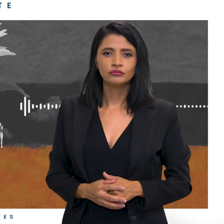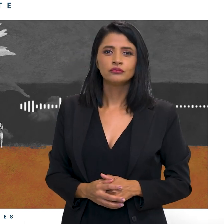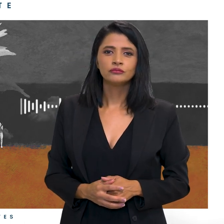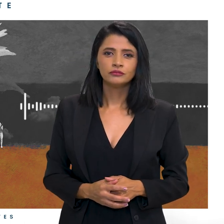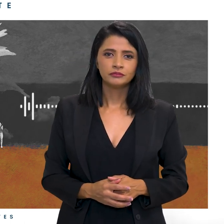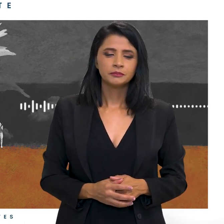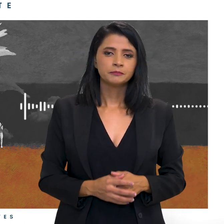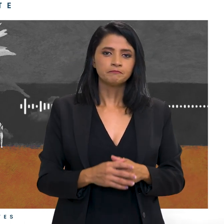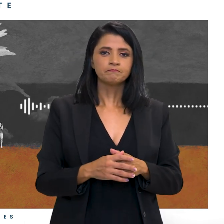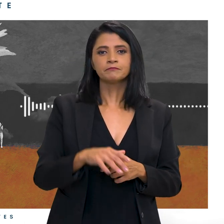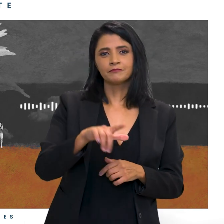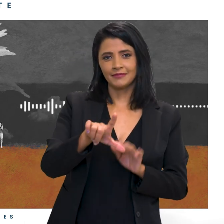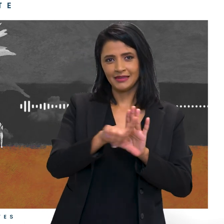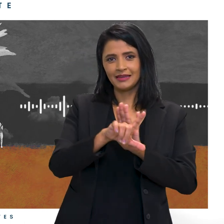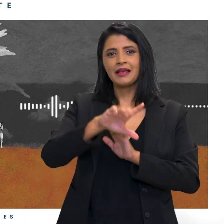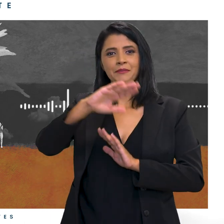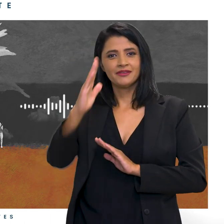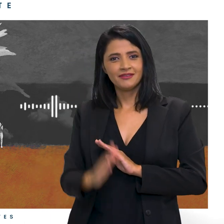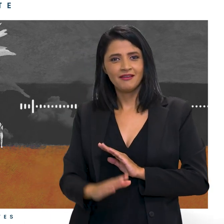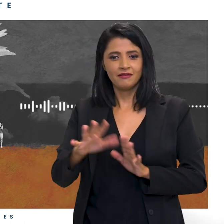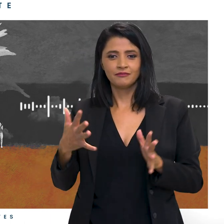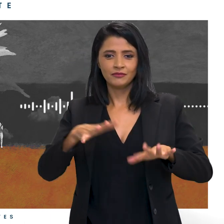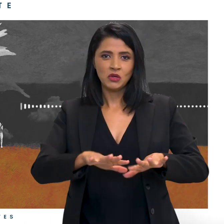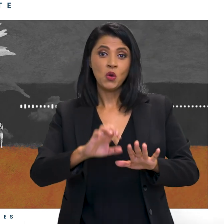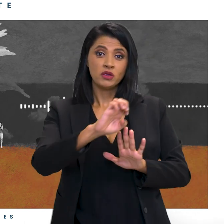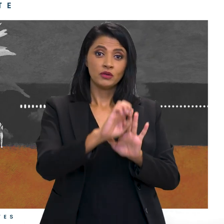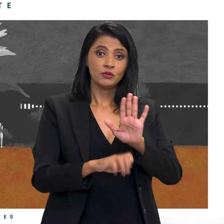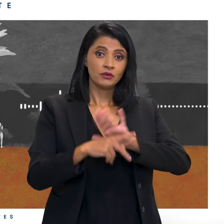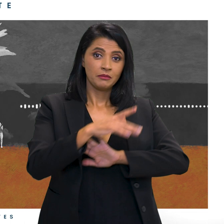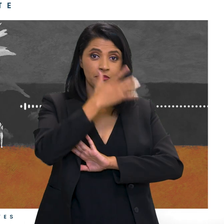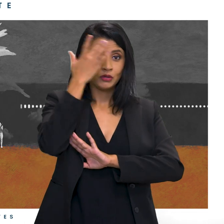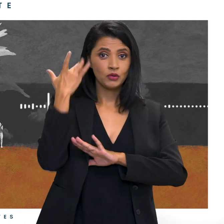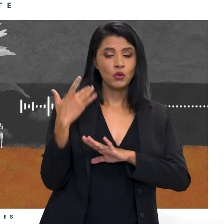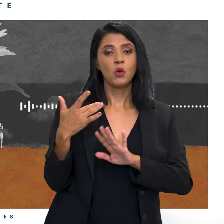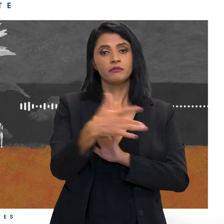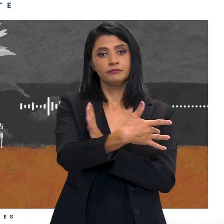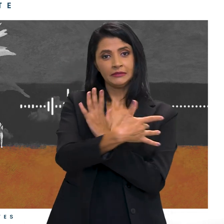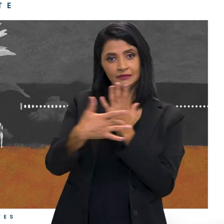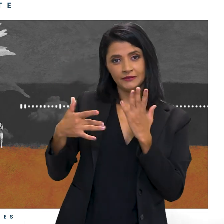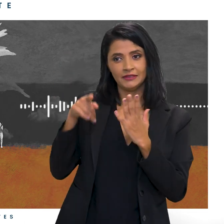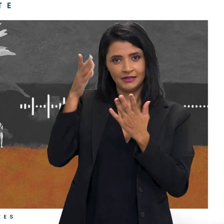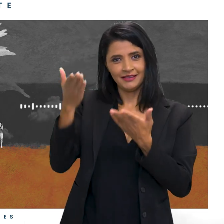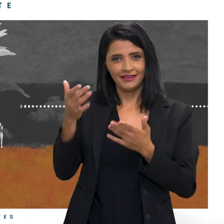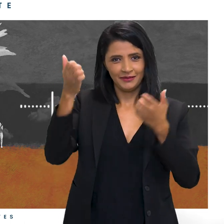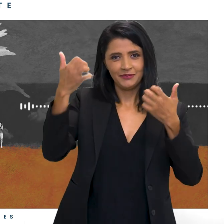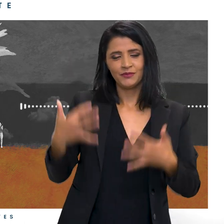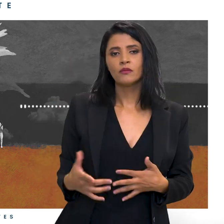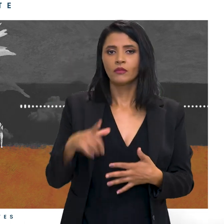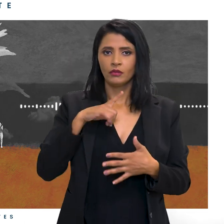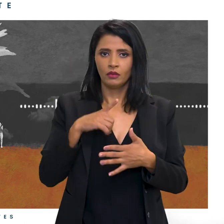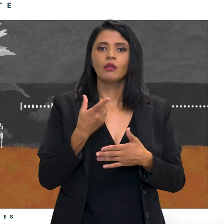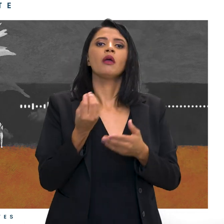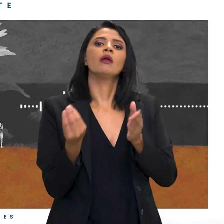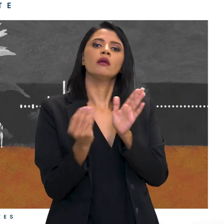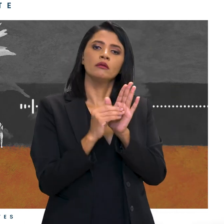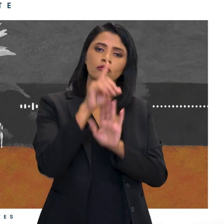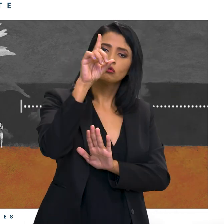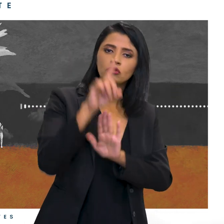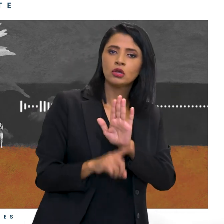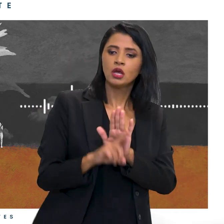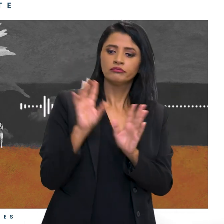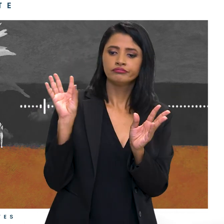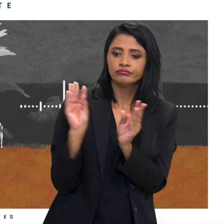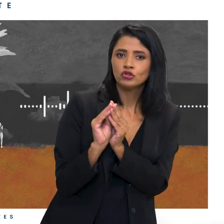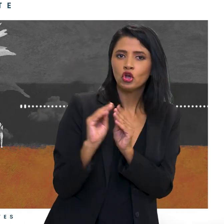futuro. A Lei Brasileira de Inclusão, ou Estatuto da Pessoa com Deficiência, que a Jô citou, estabelece